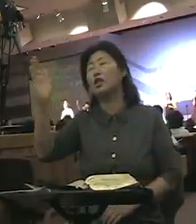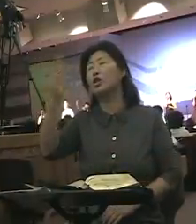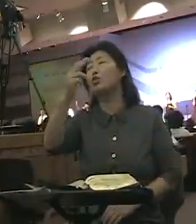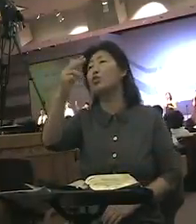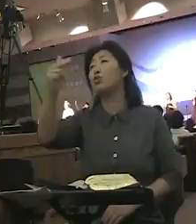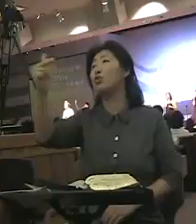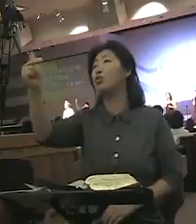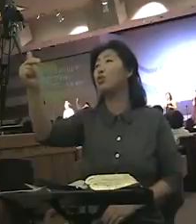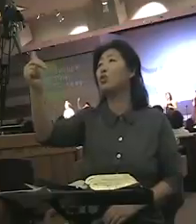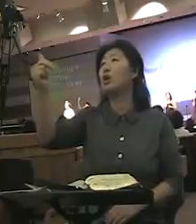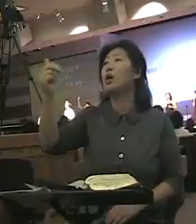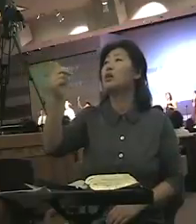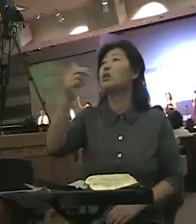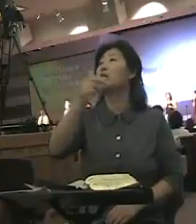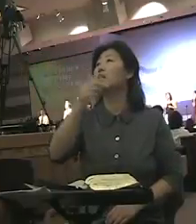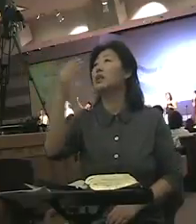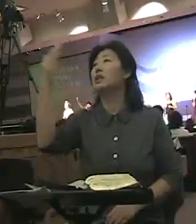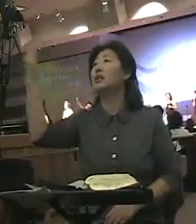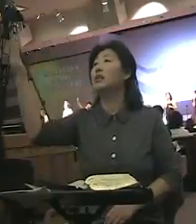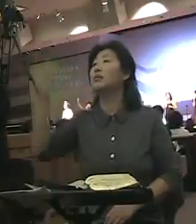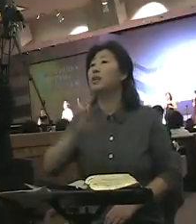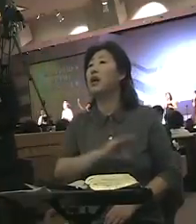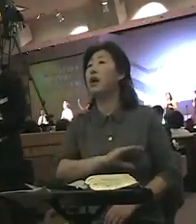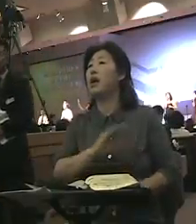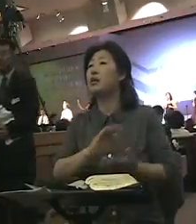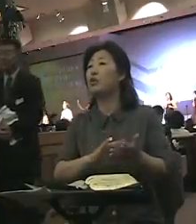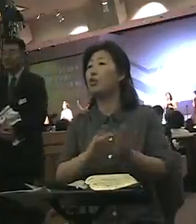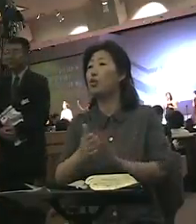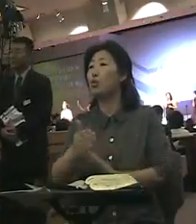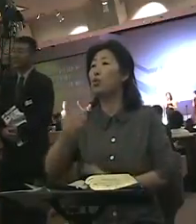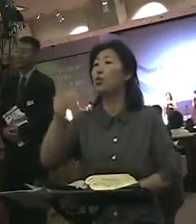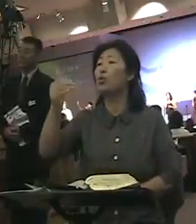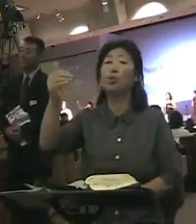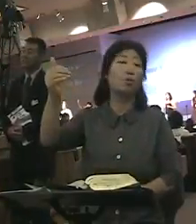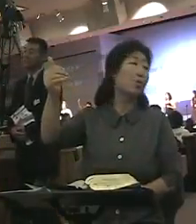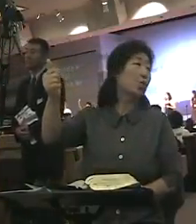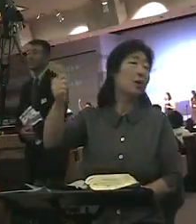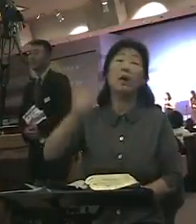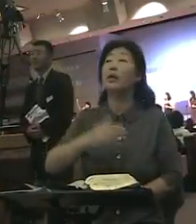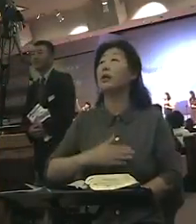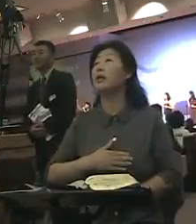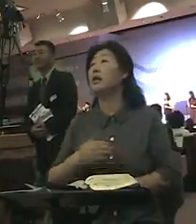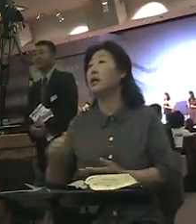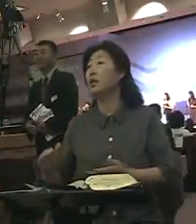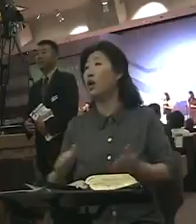주, 그 이름 예수. 나의 길이 되신